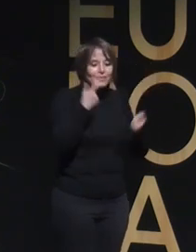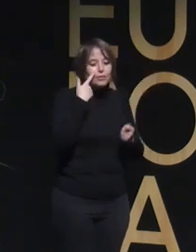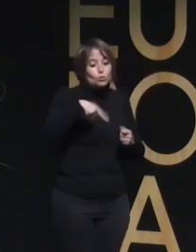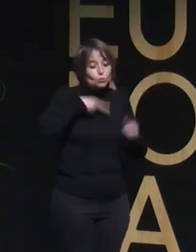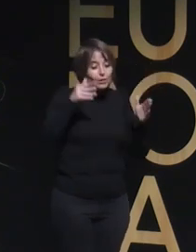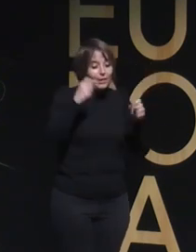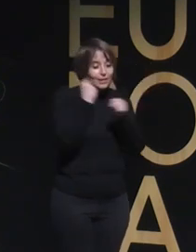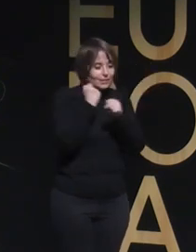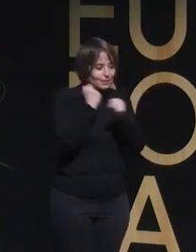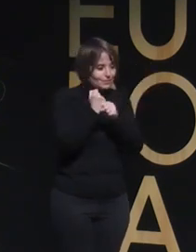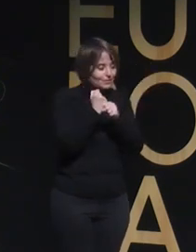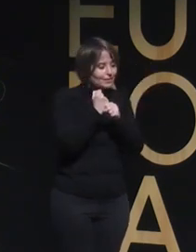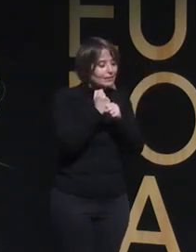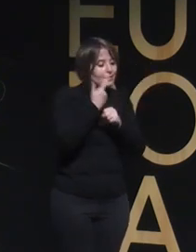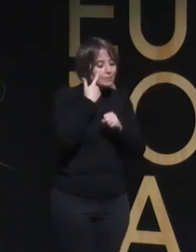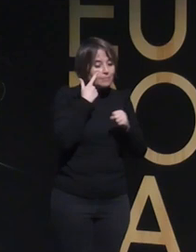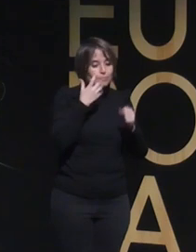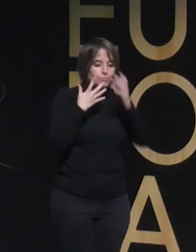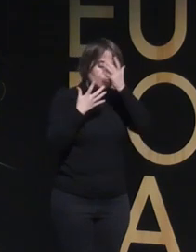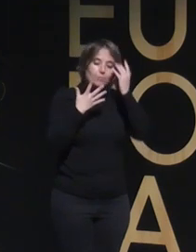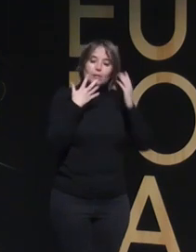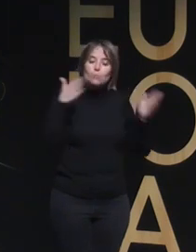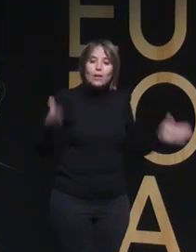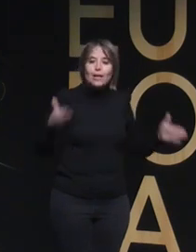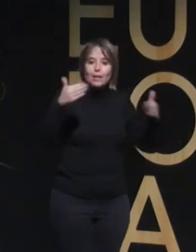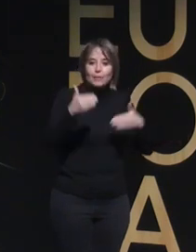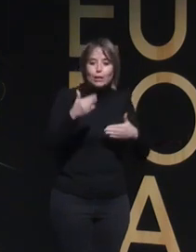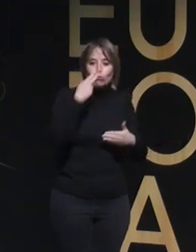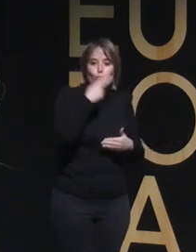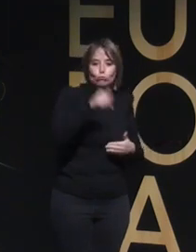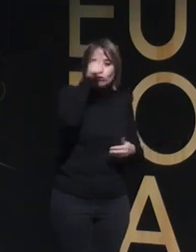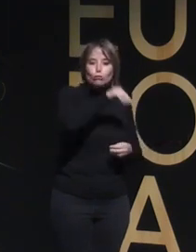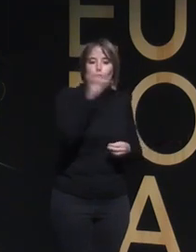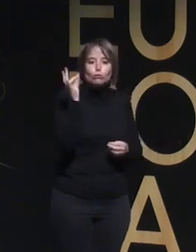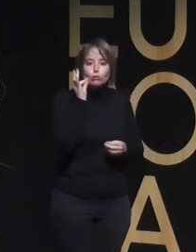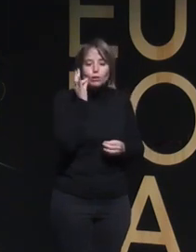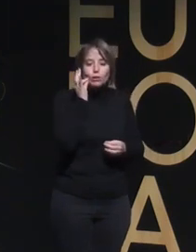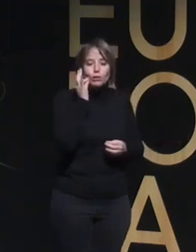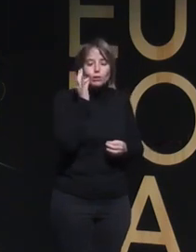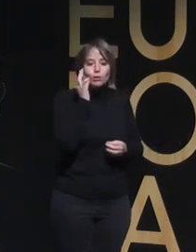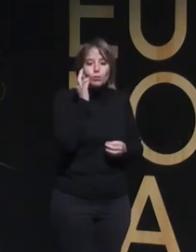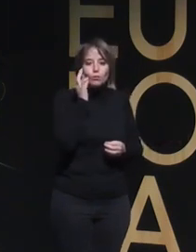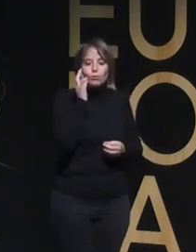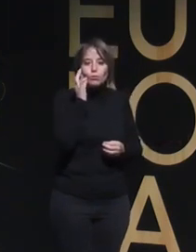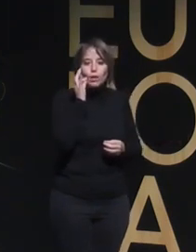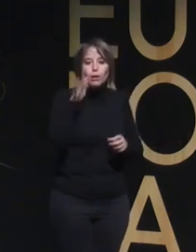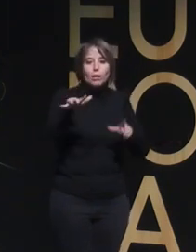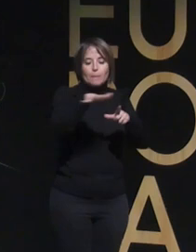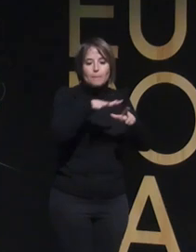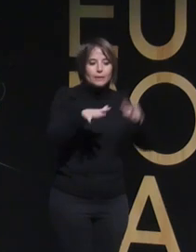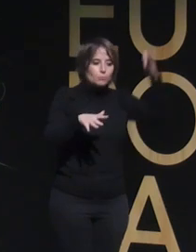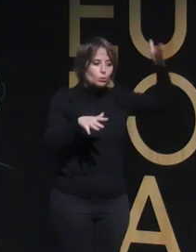trabajamos es que en la habitación del crío o de la cría tiene que haber una parte donde pueda estar la